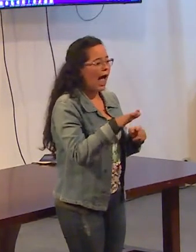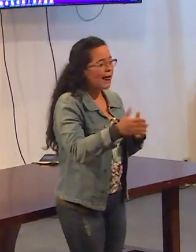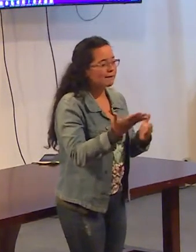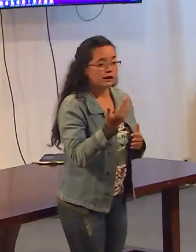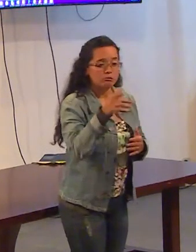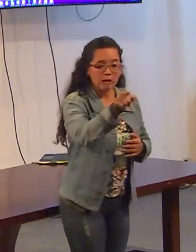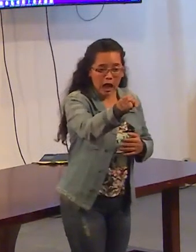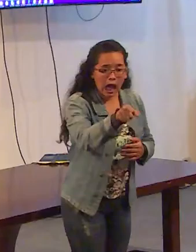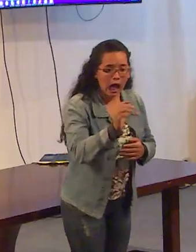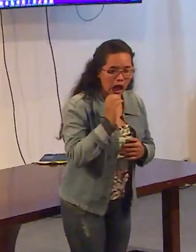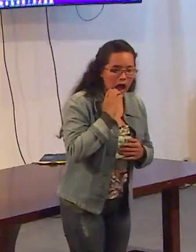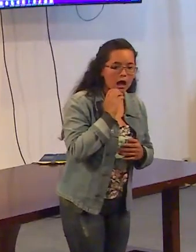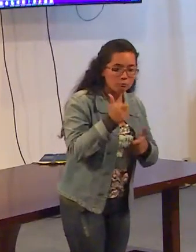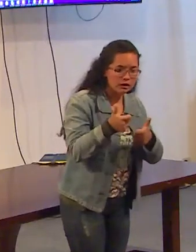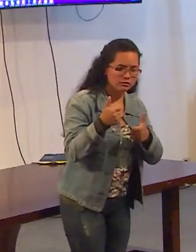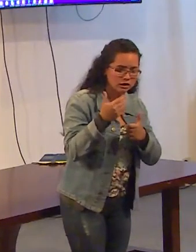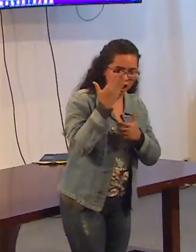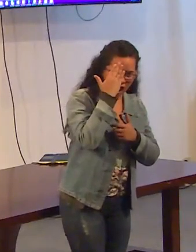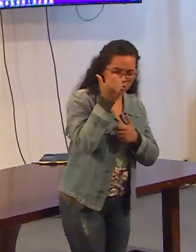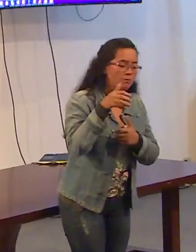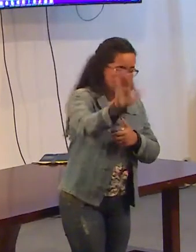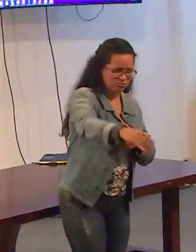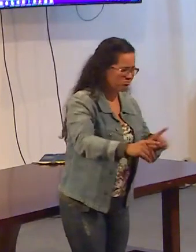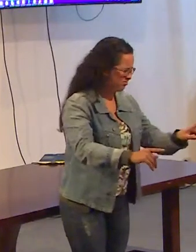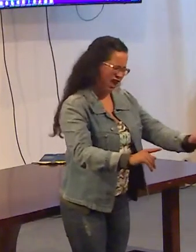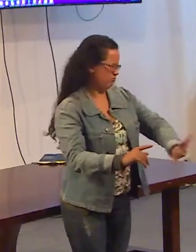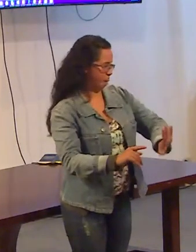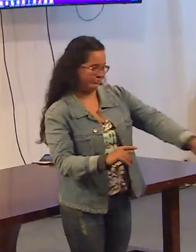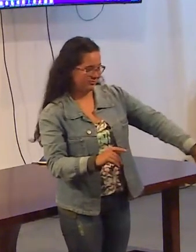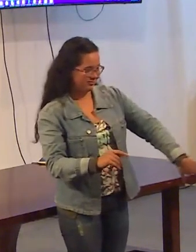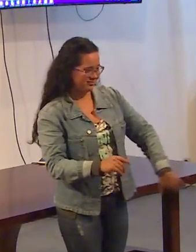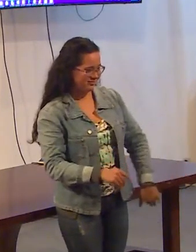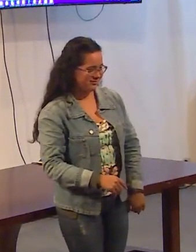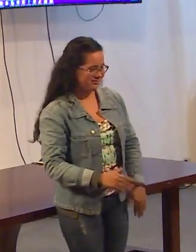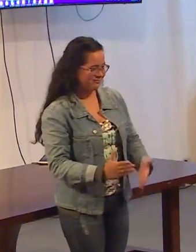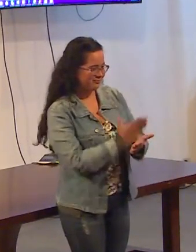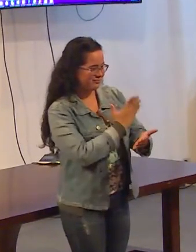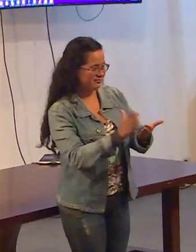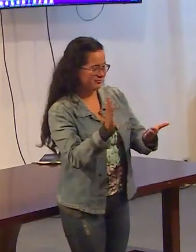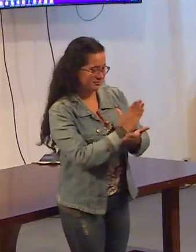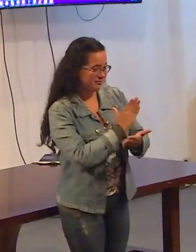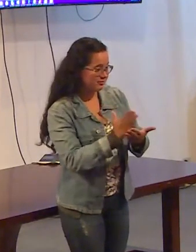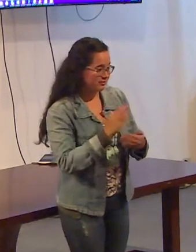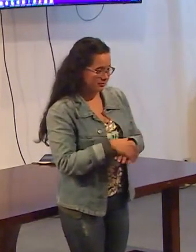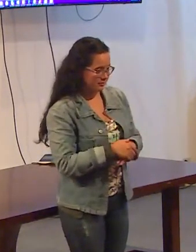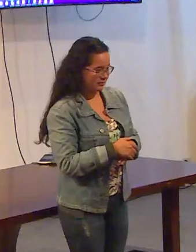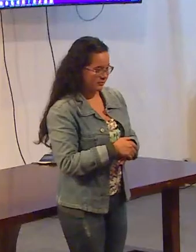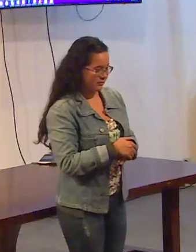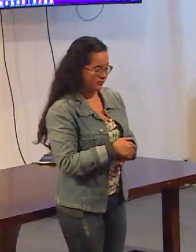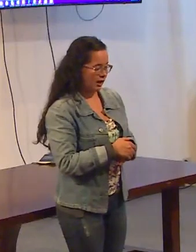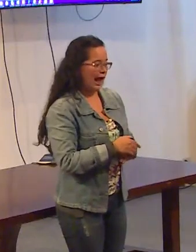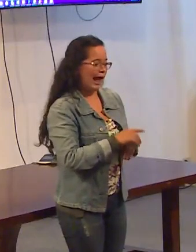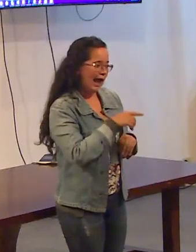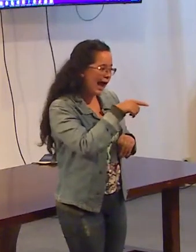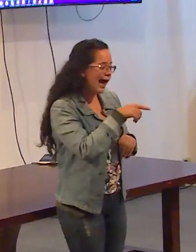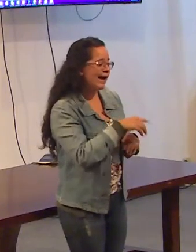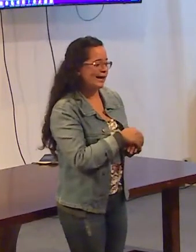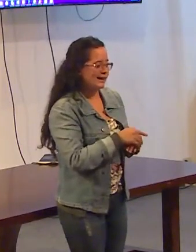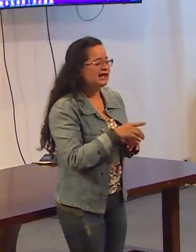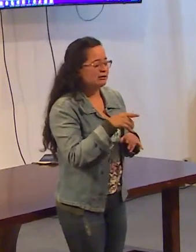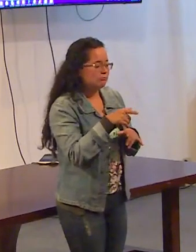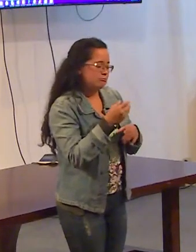a lo que ella deseaba y los apartaba de los demás. Allí desarrollaban